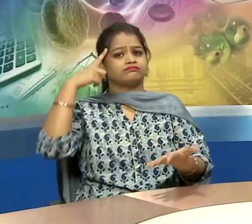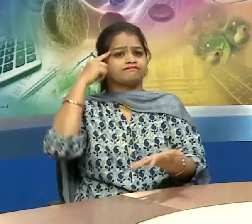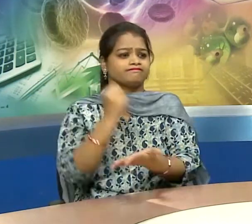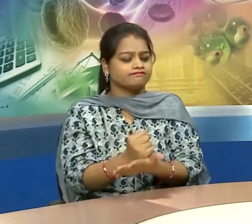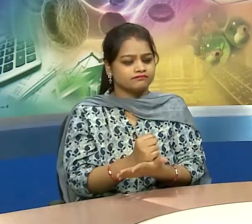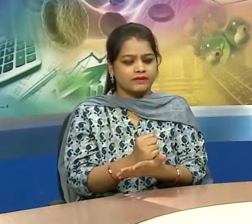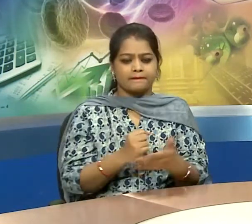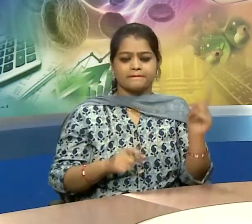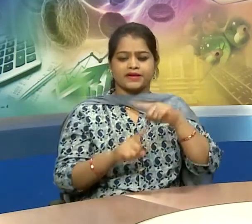चाहिए